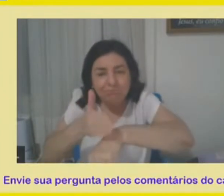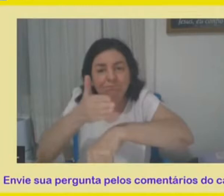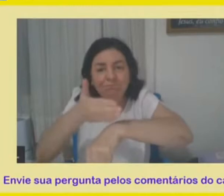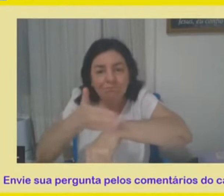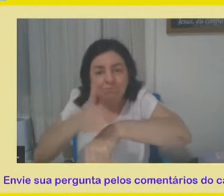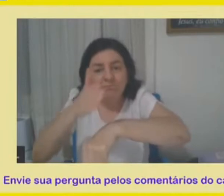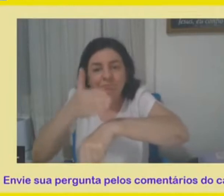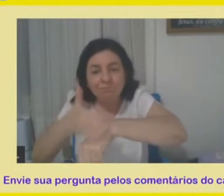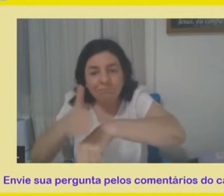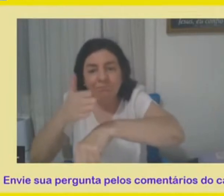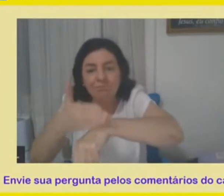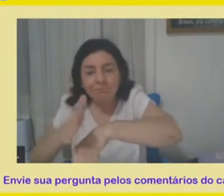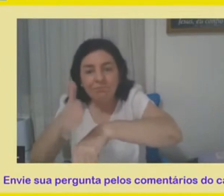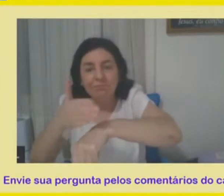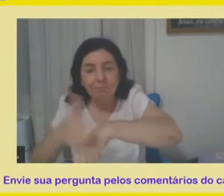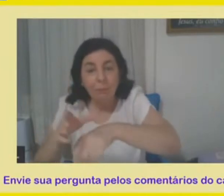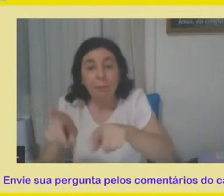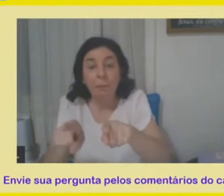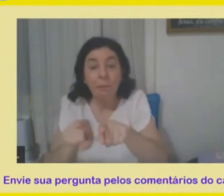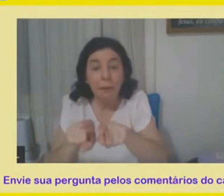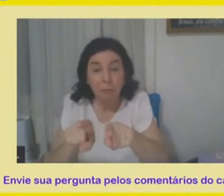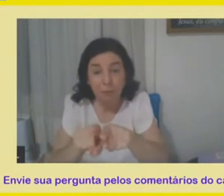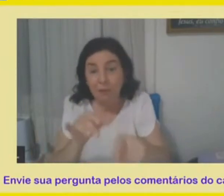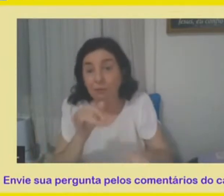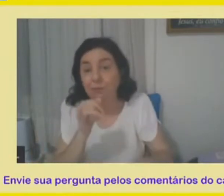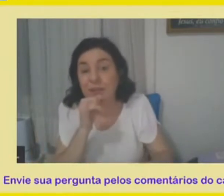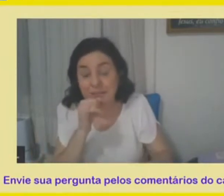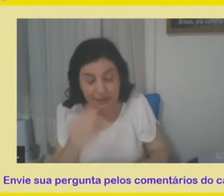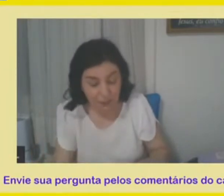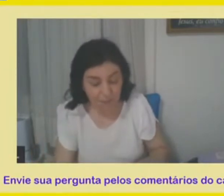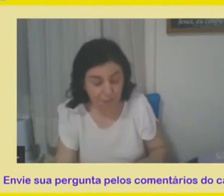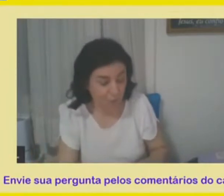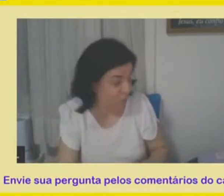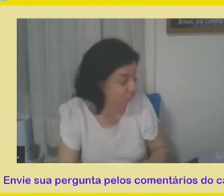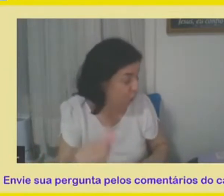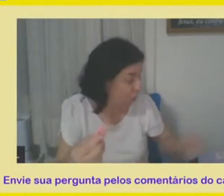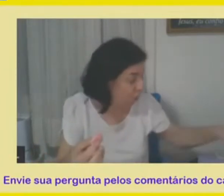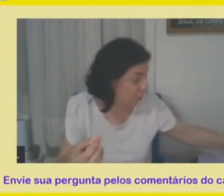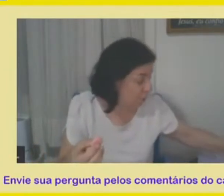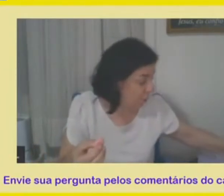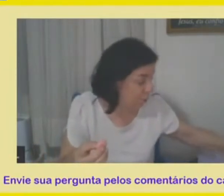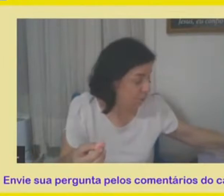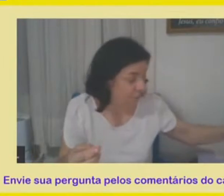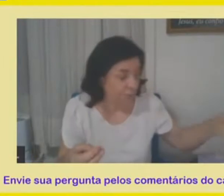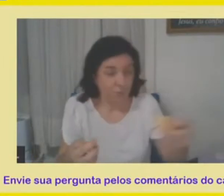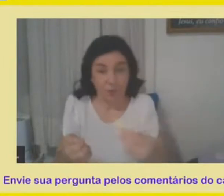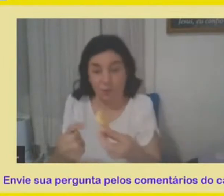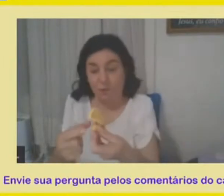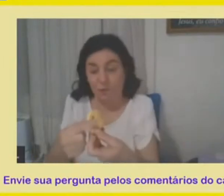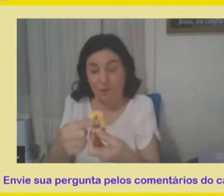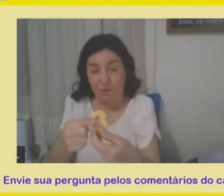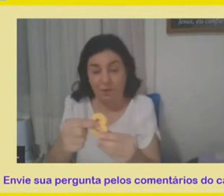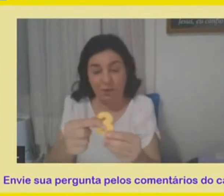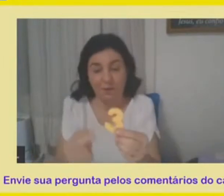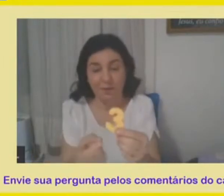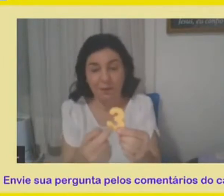3. E assim vai. Vai treinando, vai praticando, vai aprendendo.